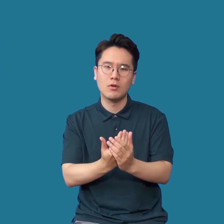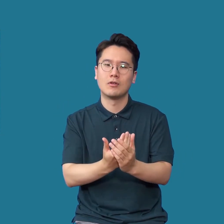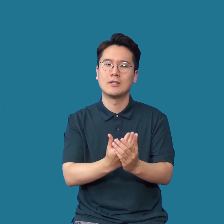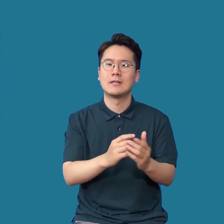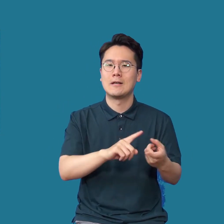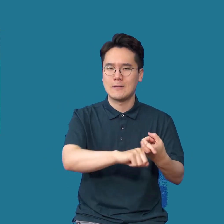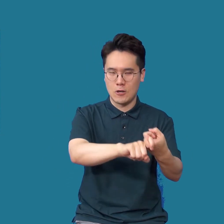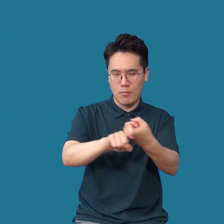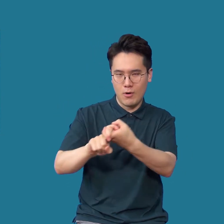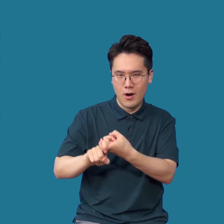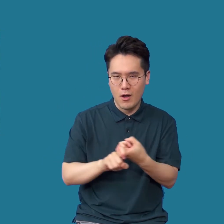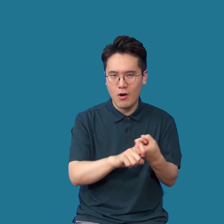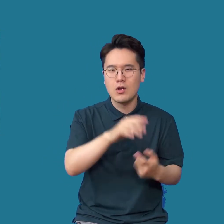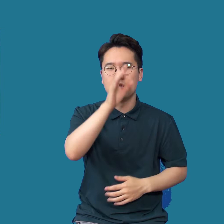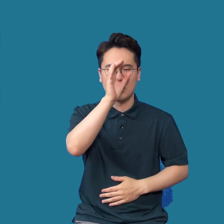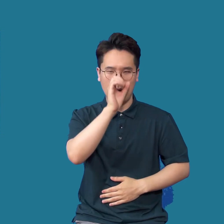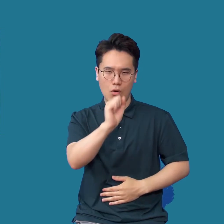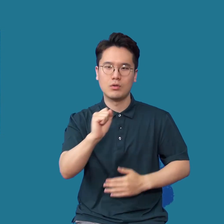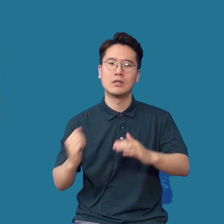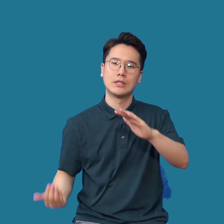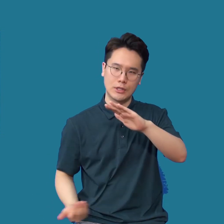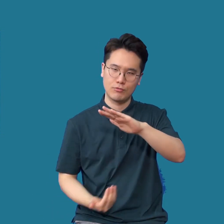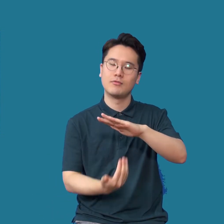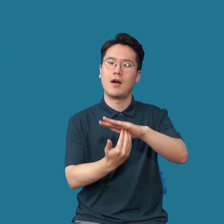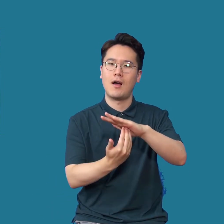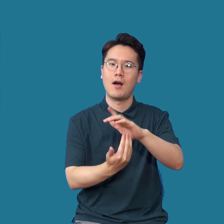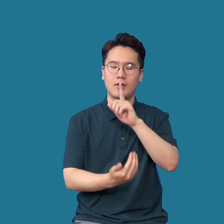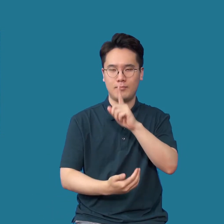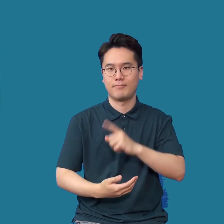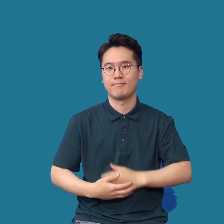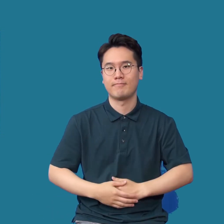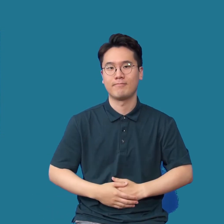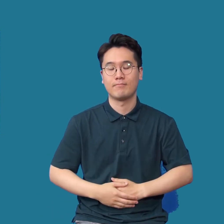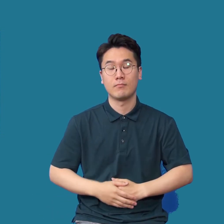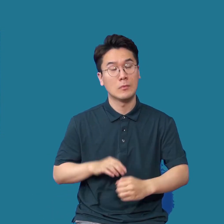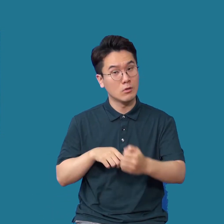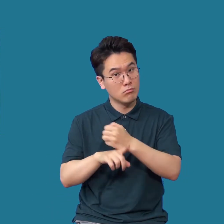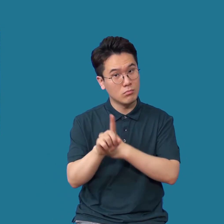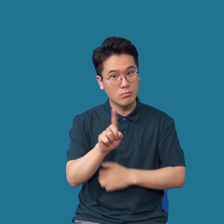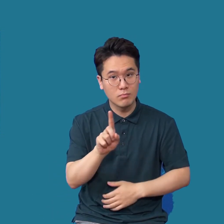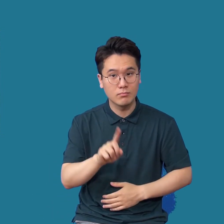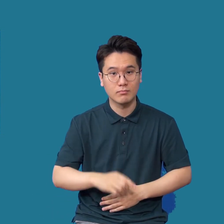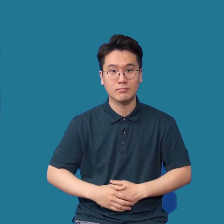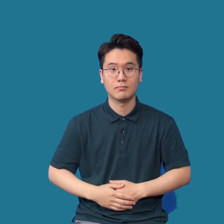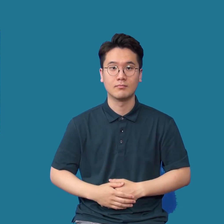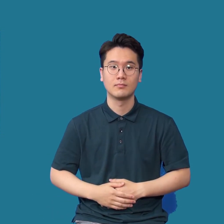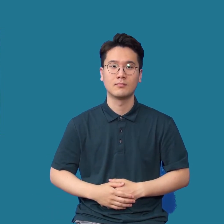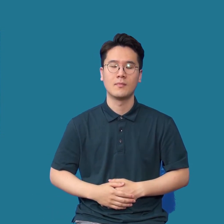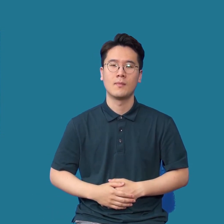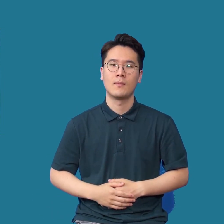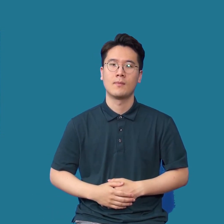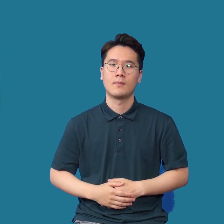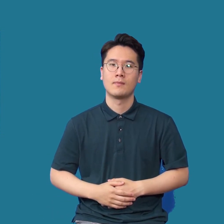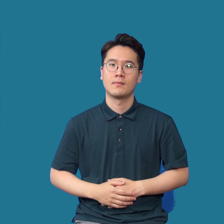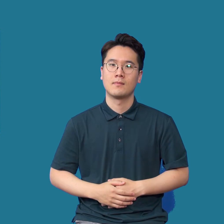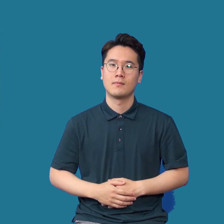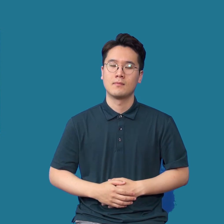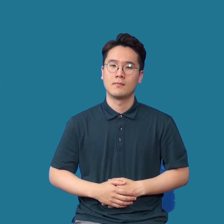모든 것이 합력하여 선을 이룬다. 이게 무슨 뜻일까요? 하나님은